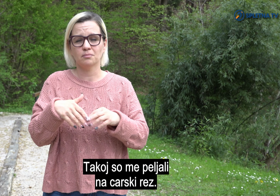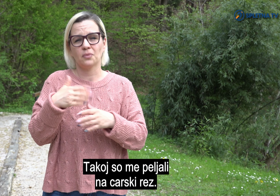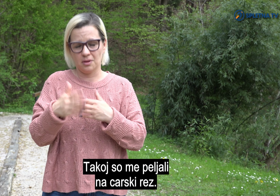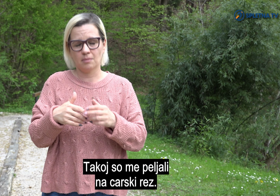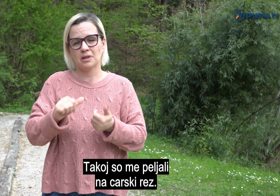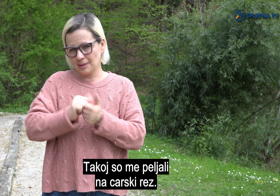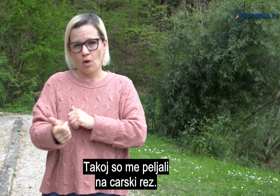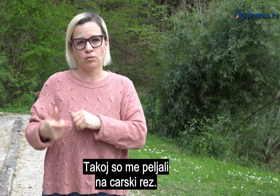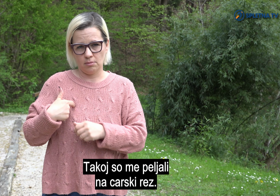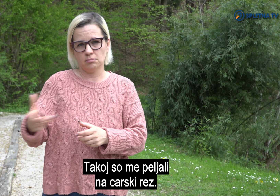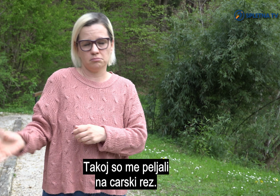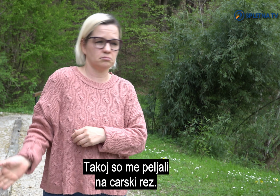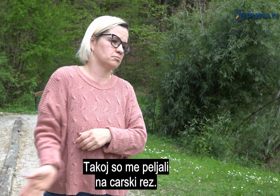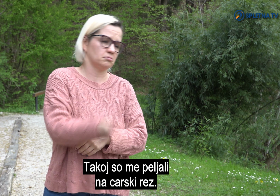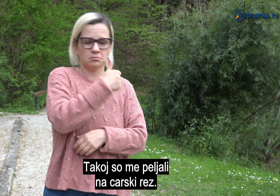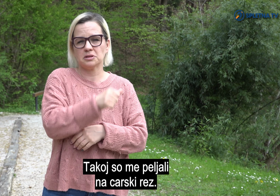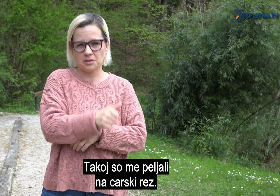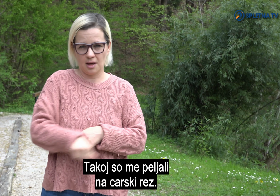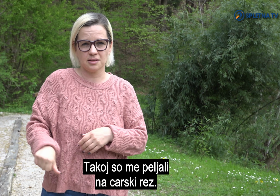Takoj so me peljali na carski rez.